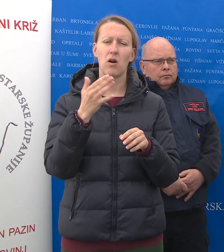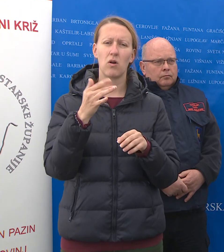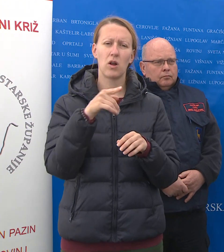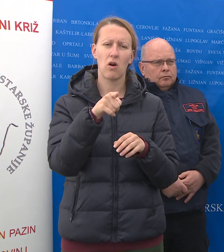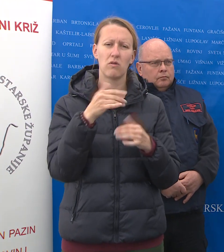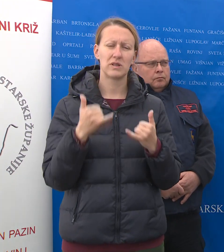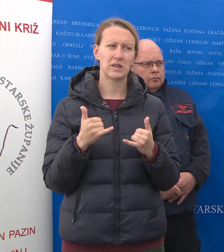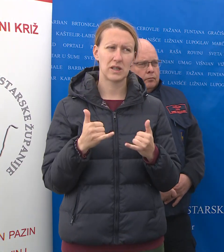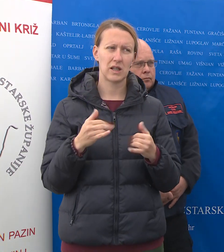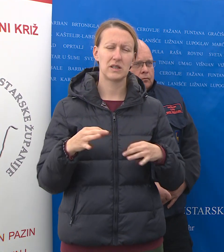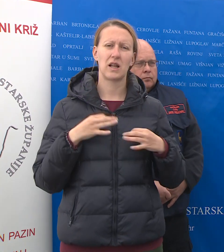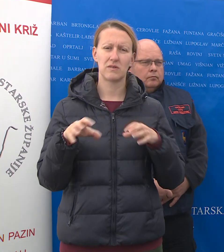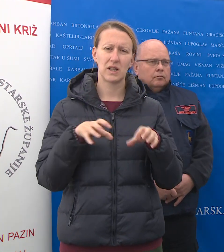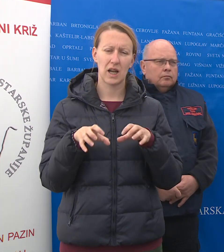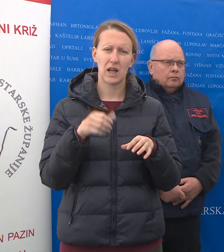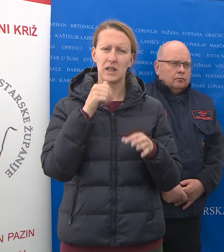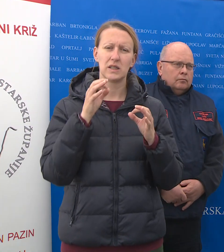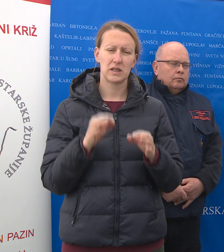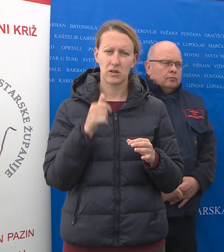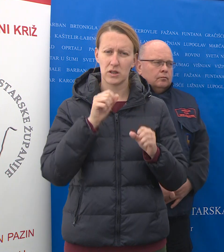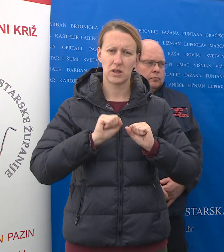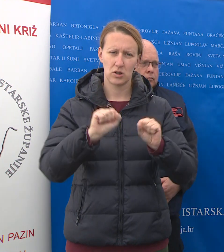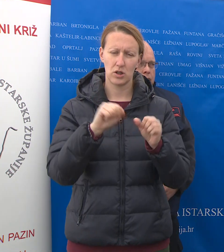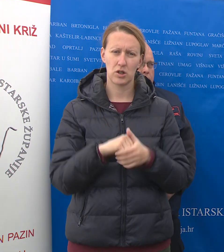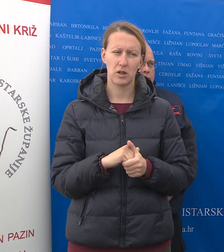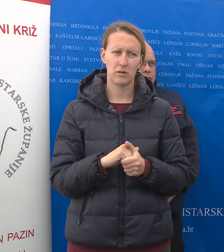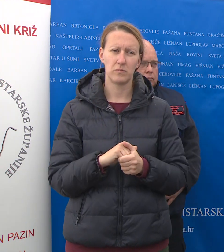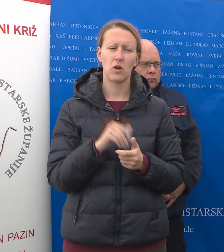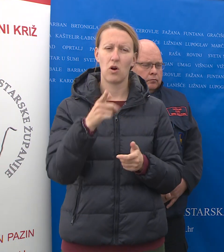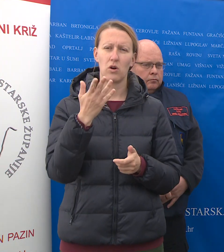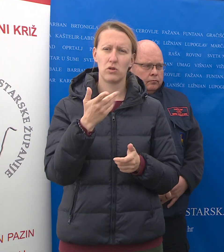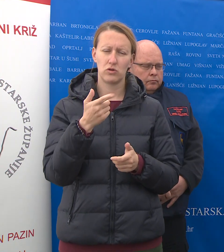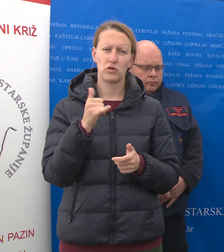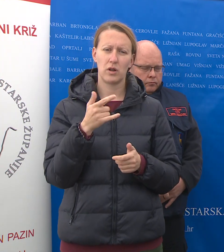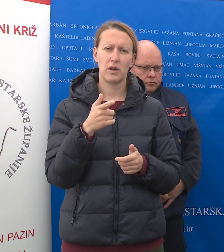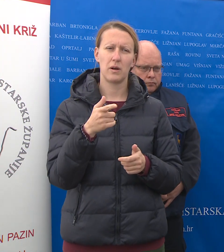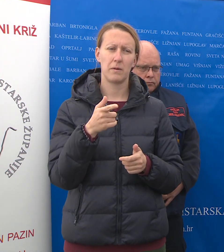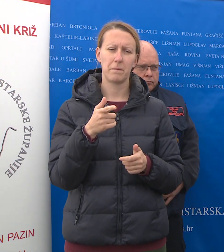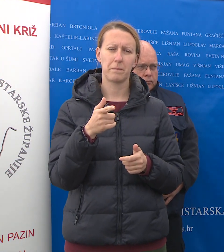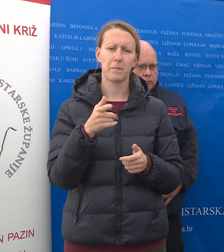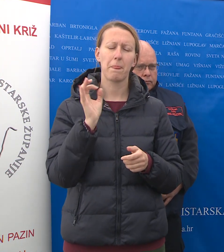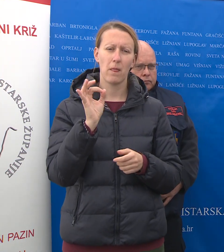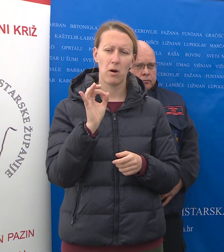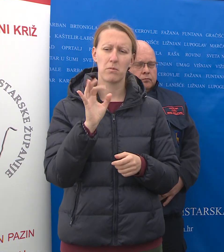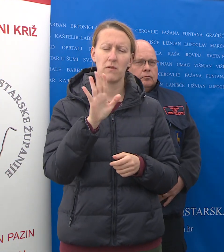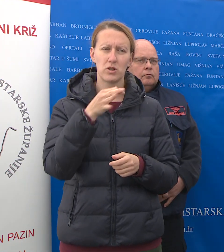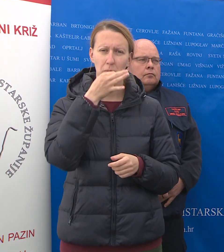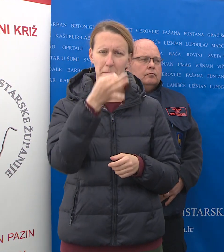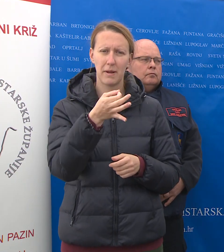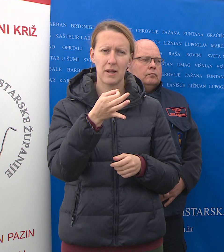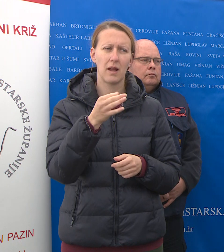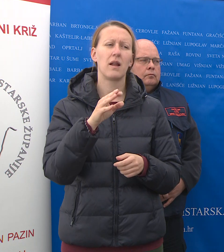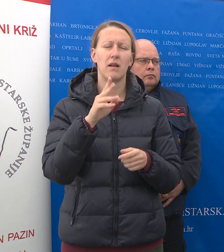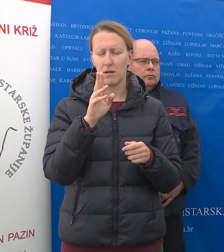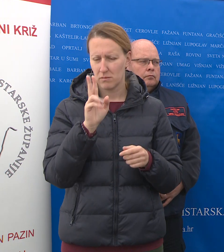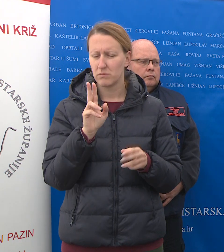koliko su onda u ovom trenutku zdravstveni djelatnici i sigurni i zaštićeni? Pa ono što je dobro, dakle, vaše pitanje je potpuno